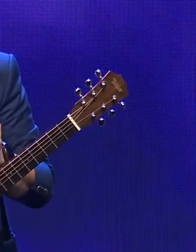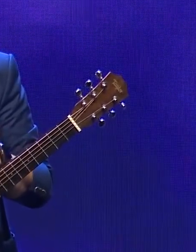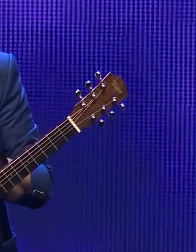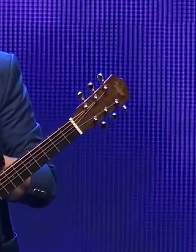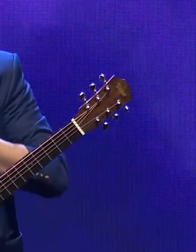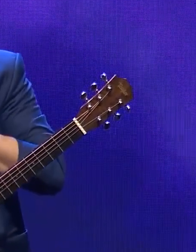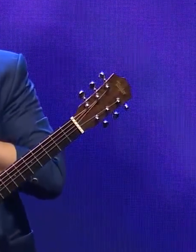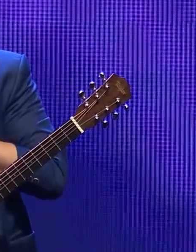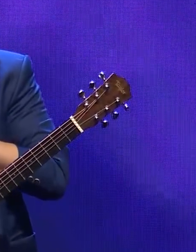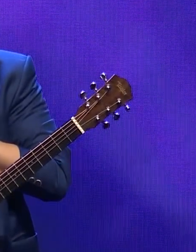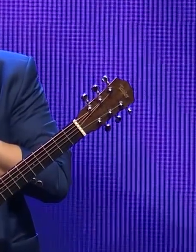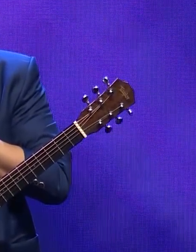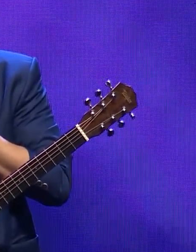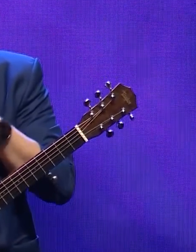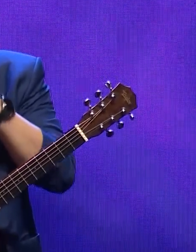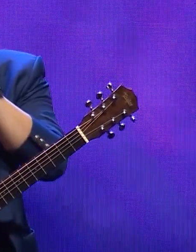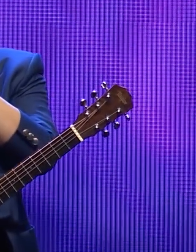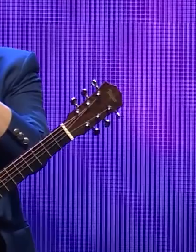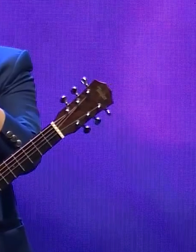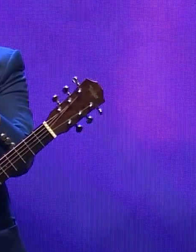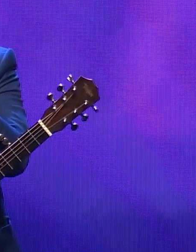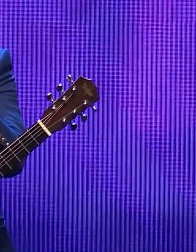seruan hatiku,